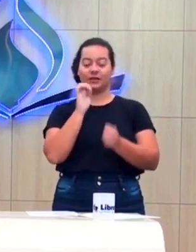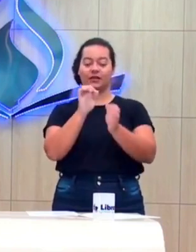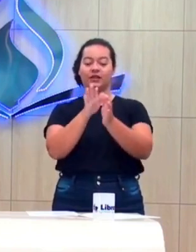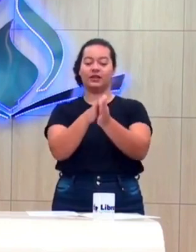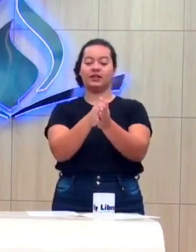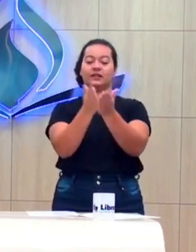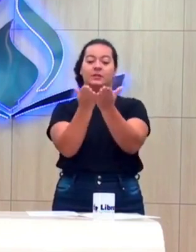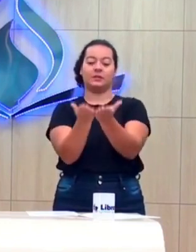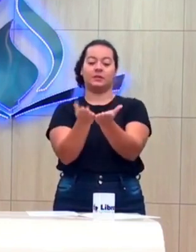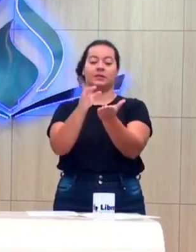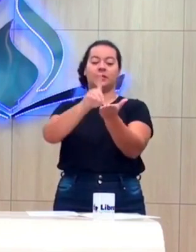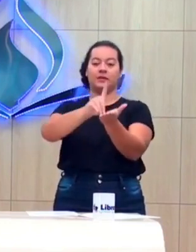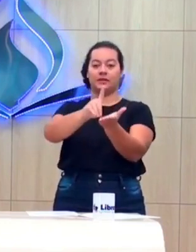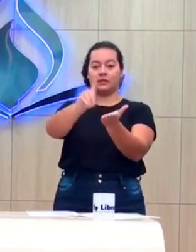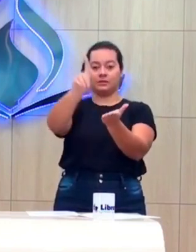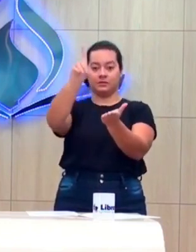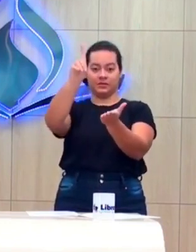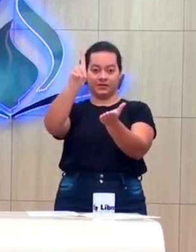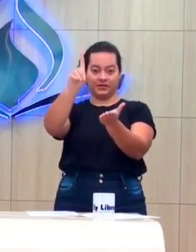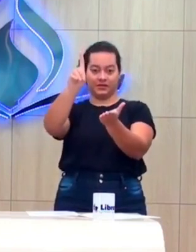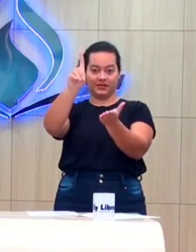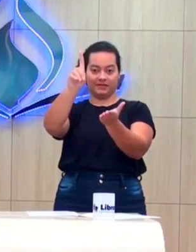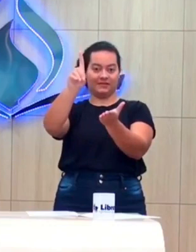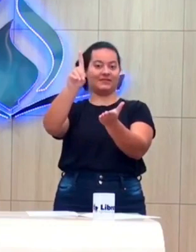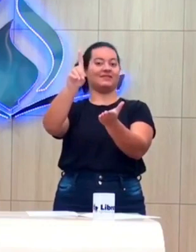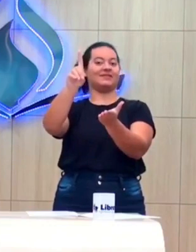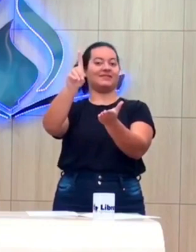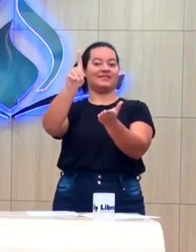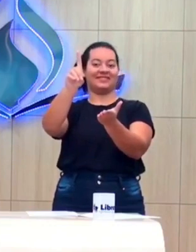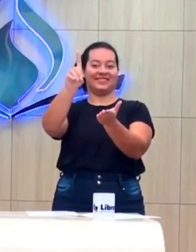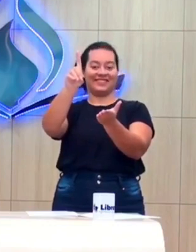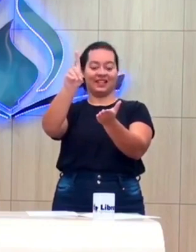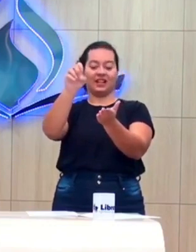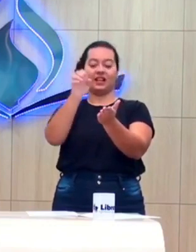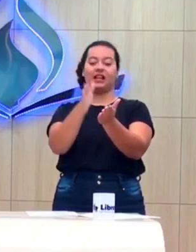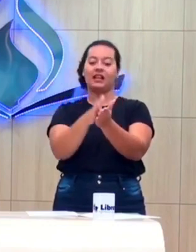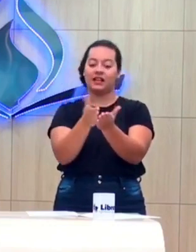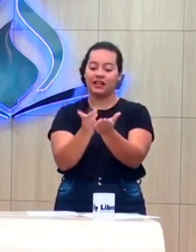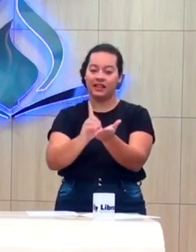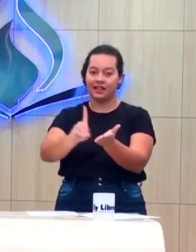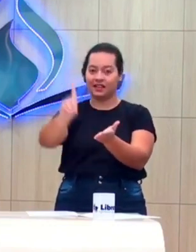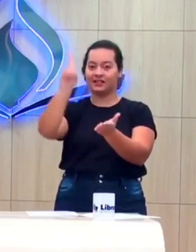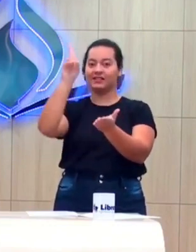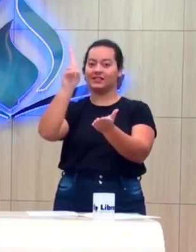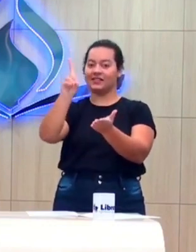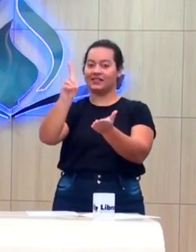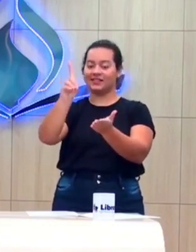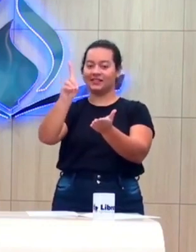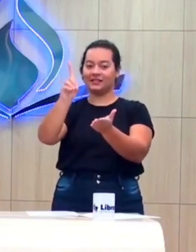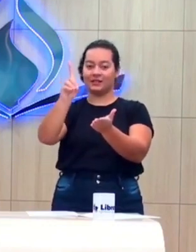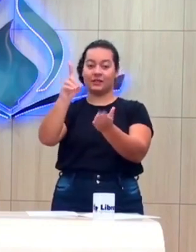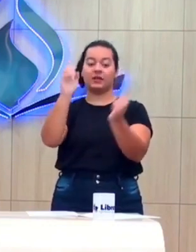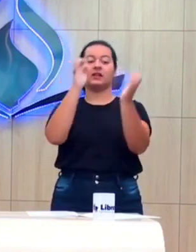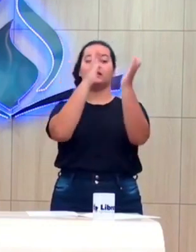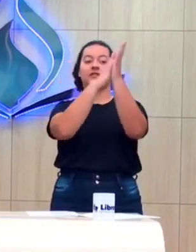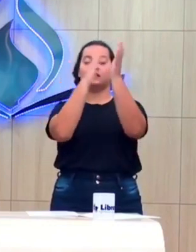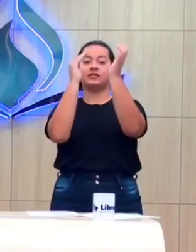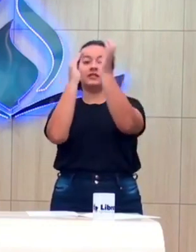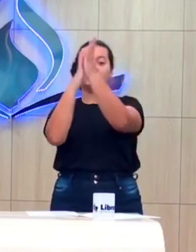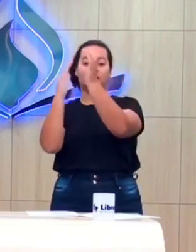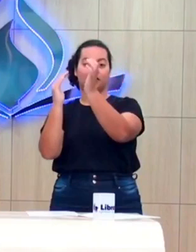Bíblia. Olha lá, o livro de Deus, a palavra de Deus.